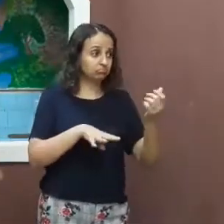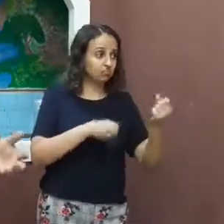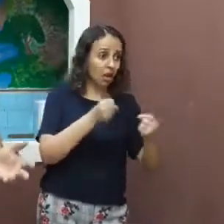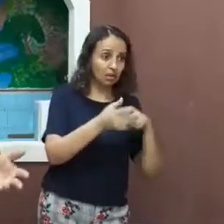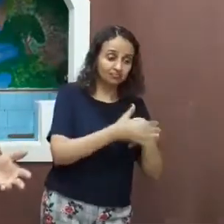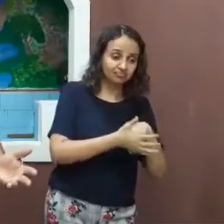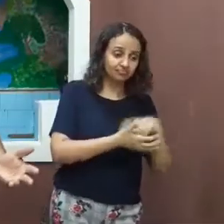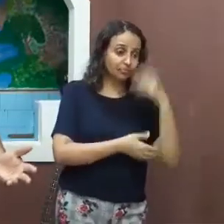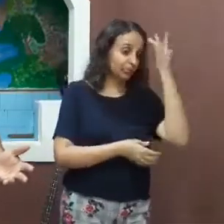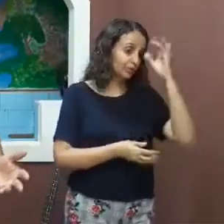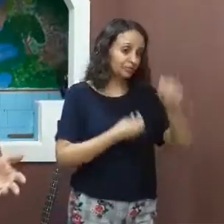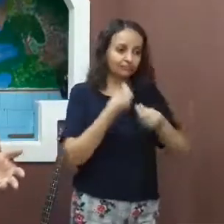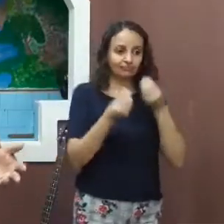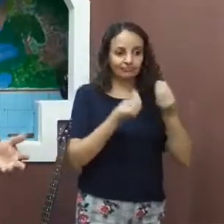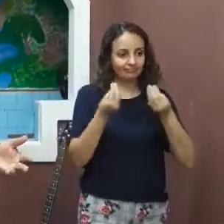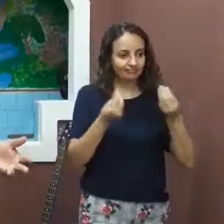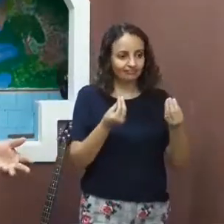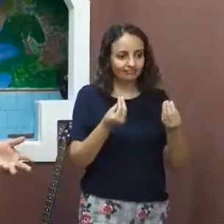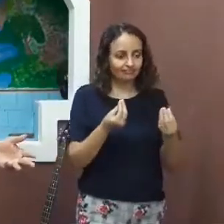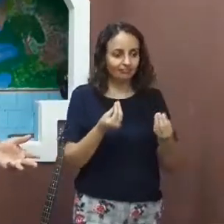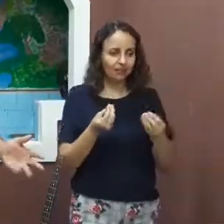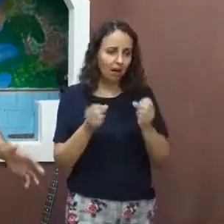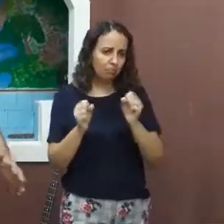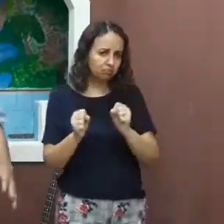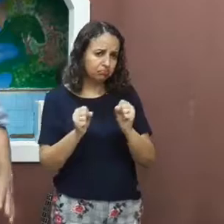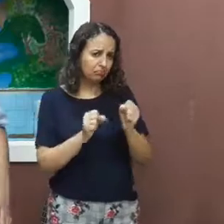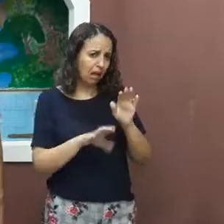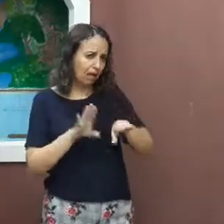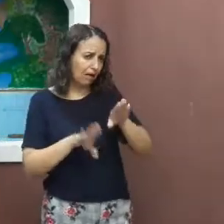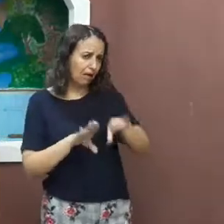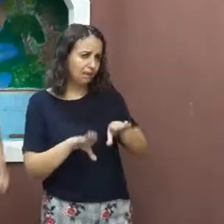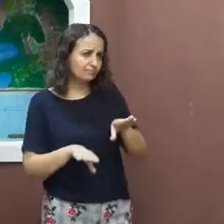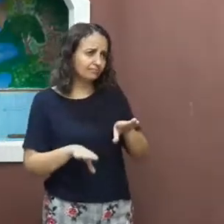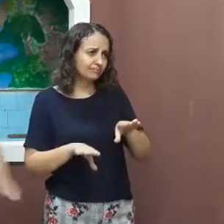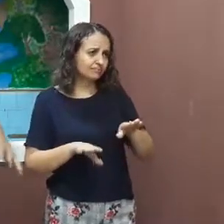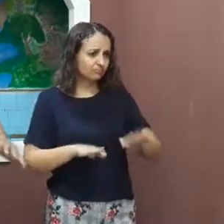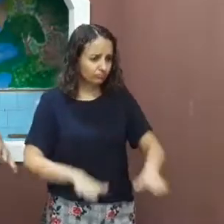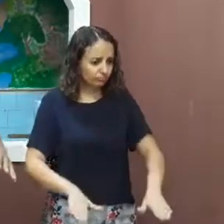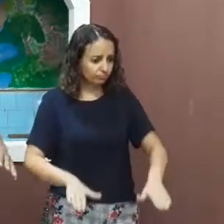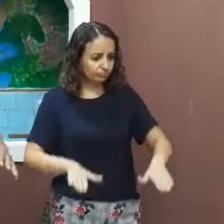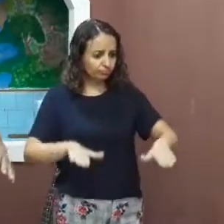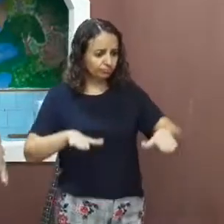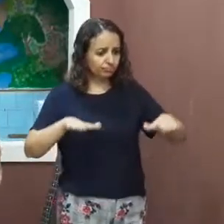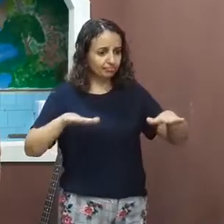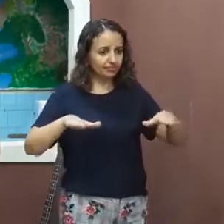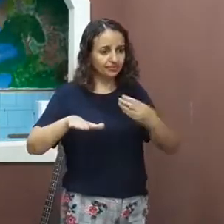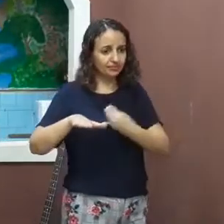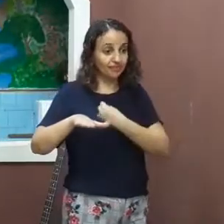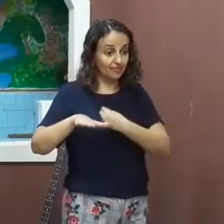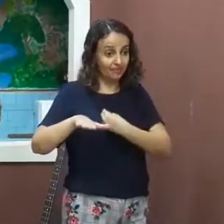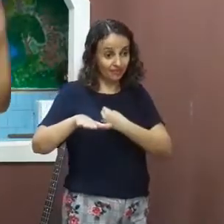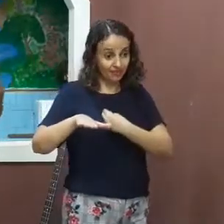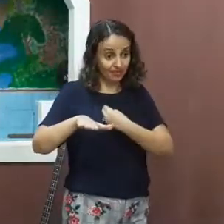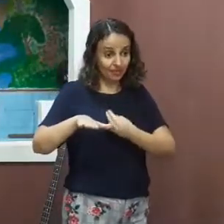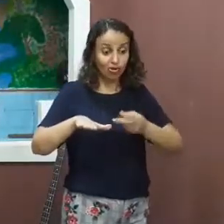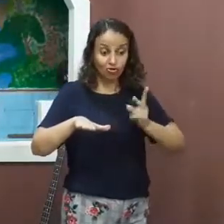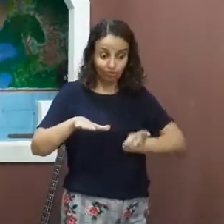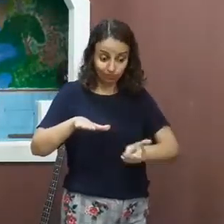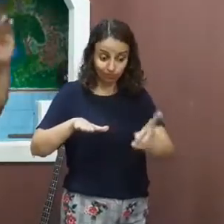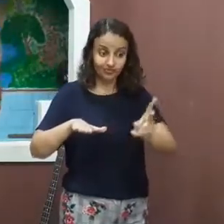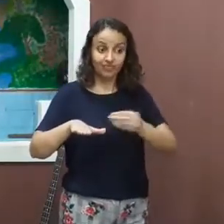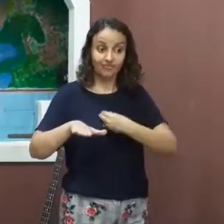Todos iremos. Poderia ser muito bom nós crescermos, vivermos e irmos